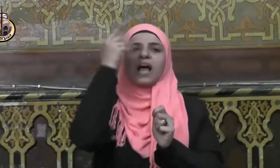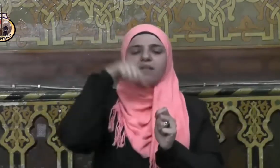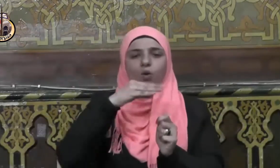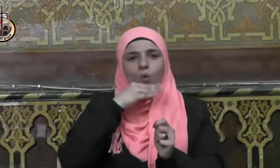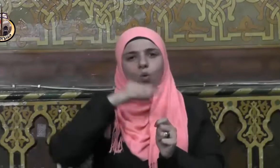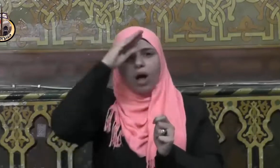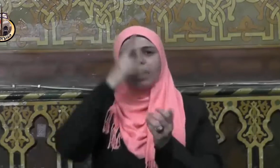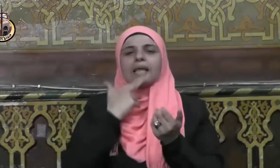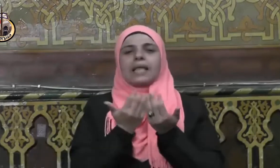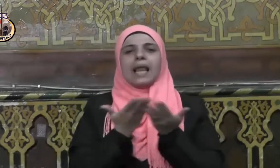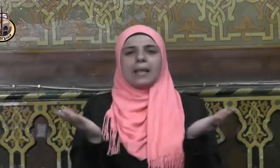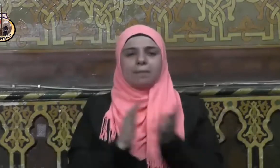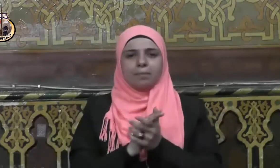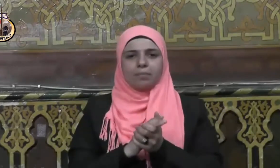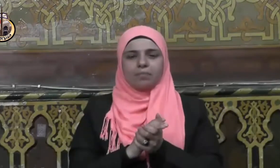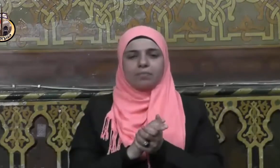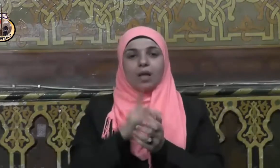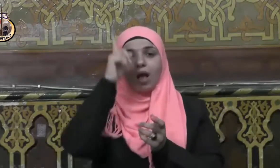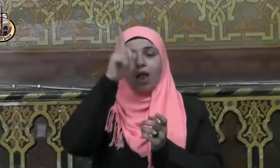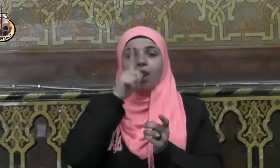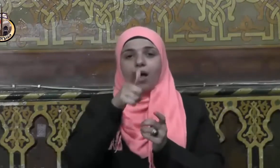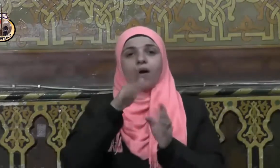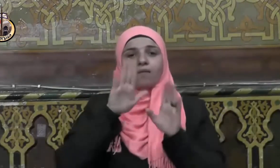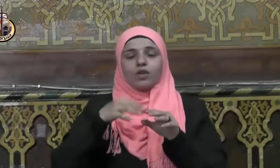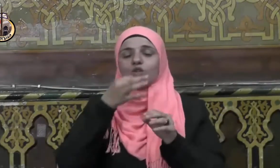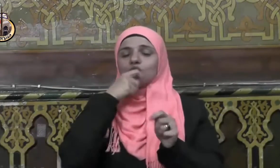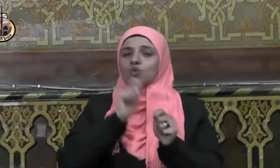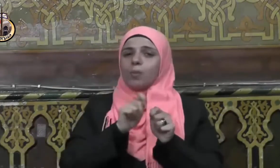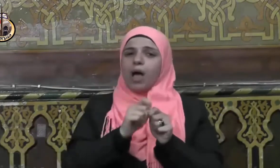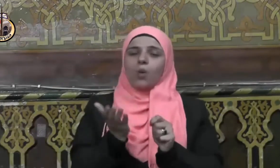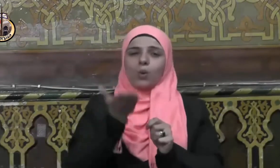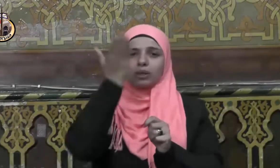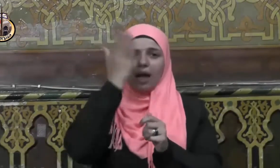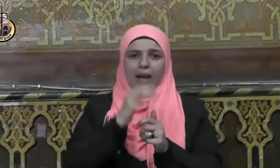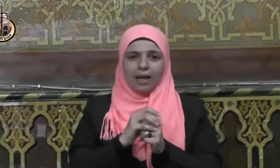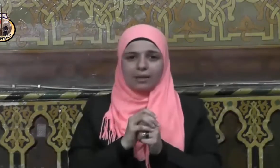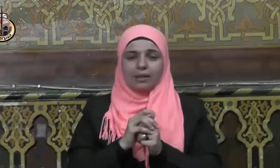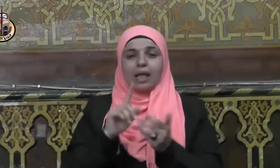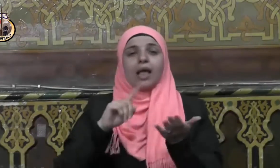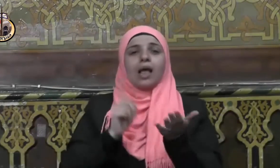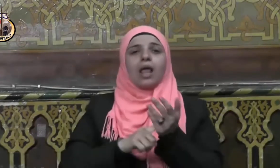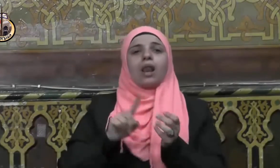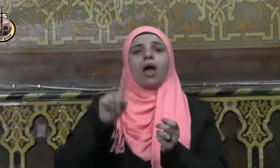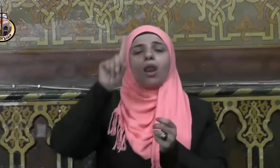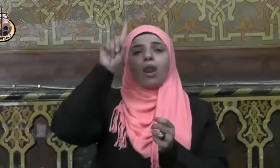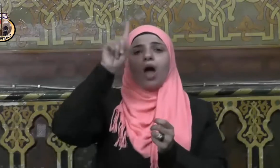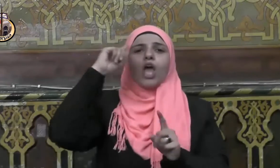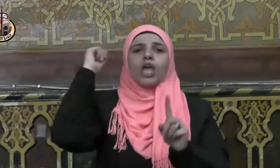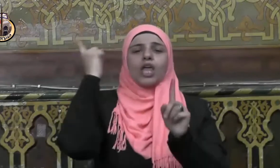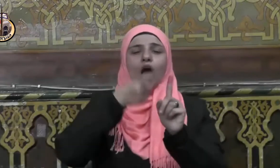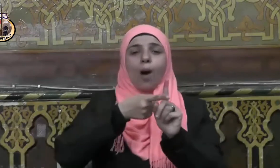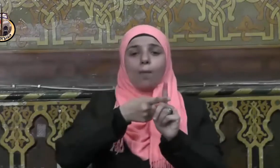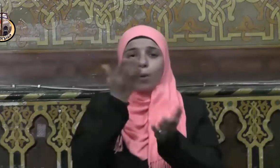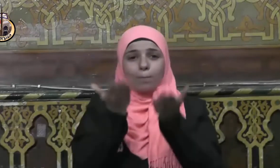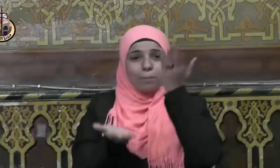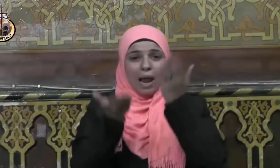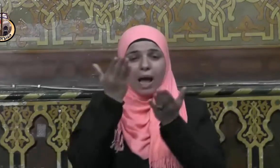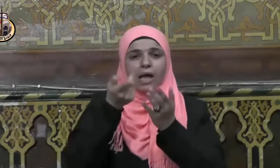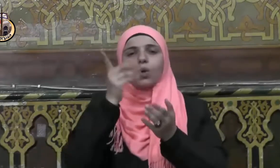الكريم، حيث يقول سبحانه: إن الله يأمر بالعدل والإحسان